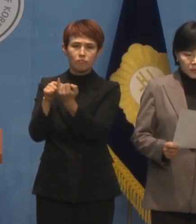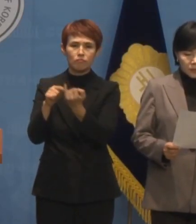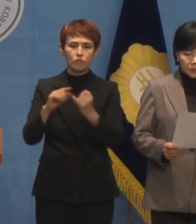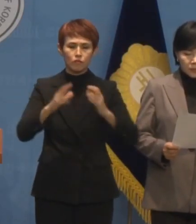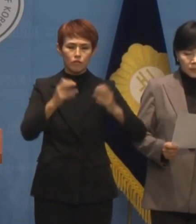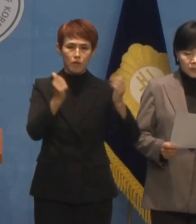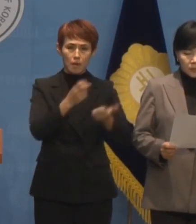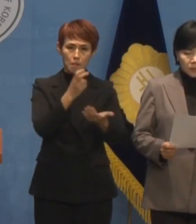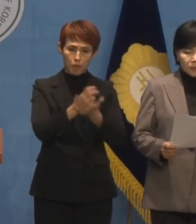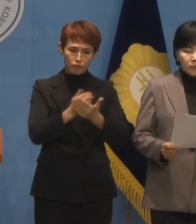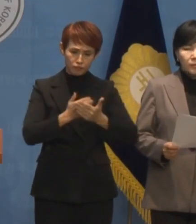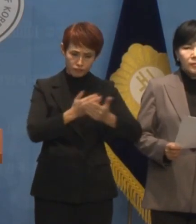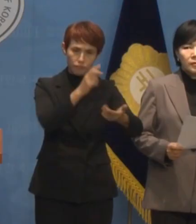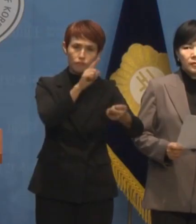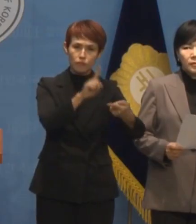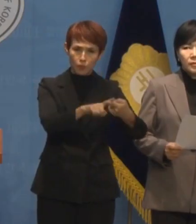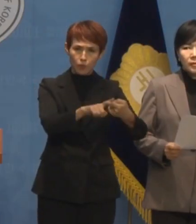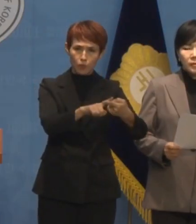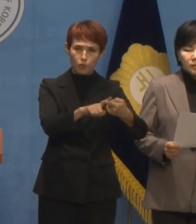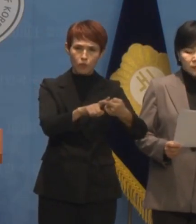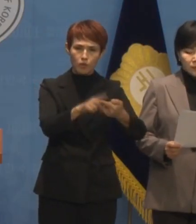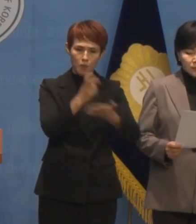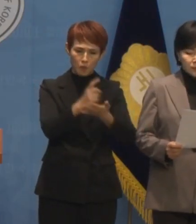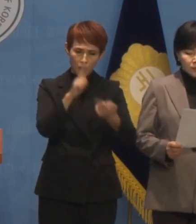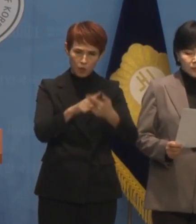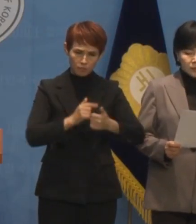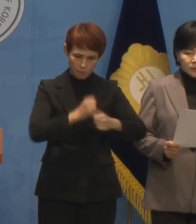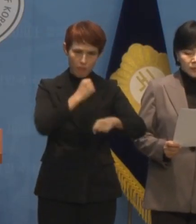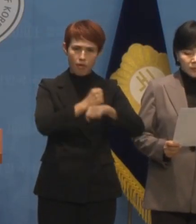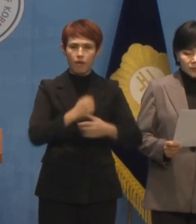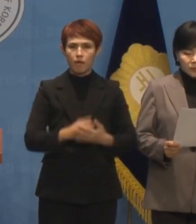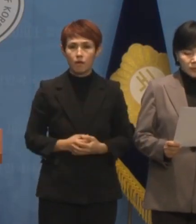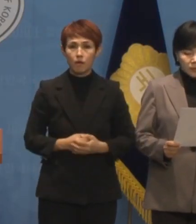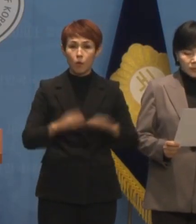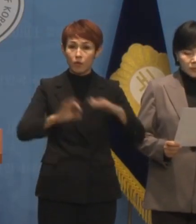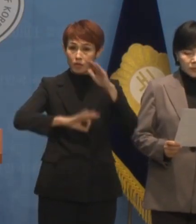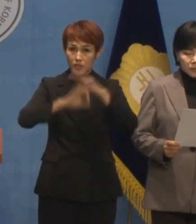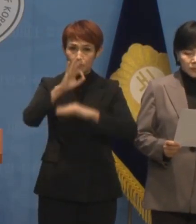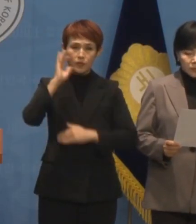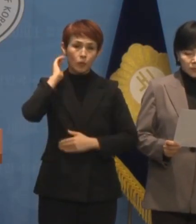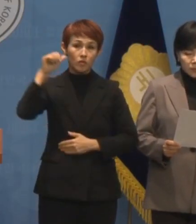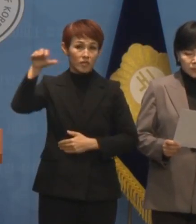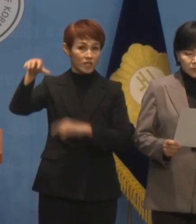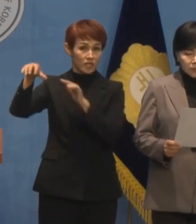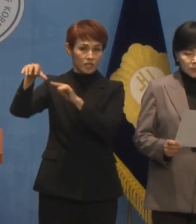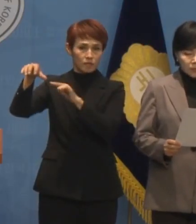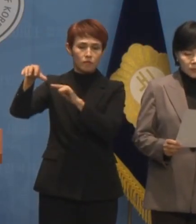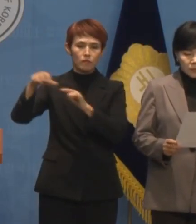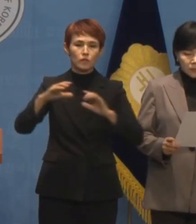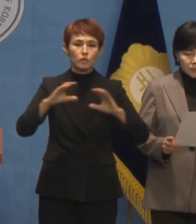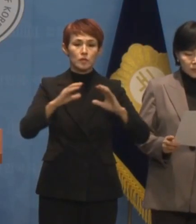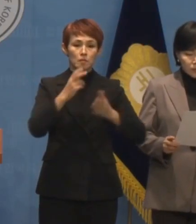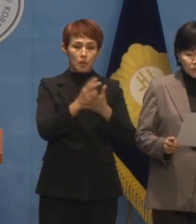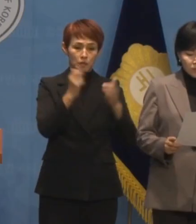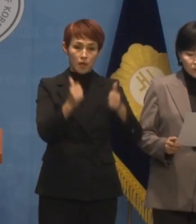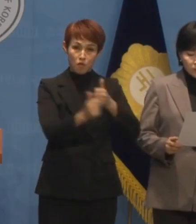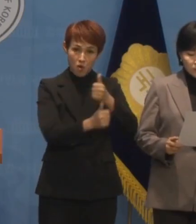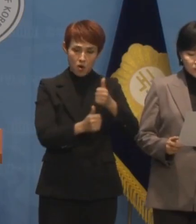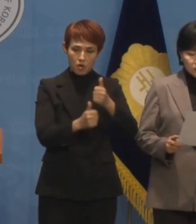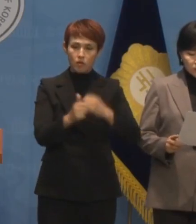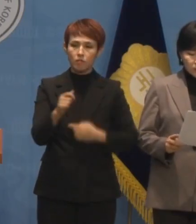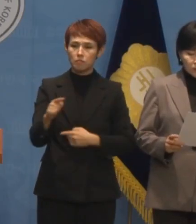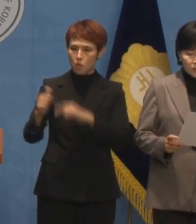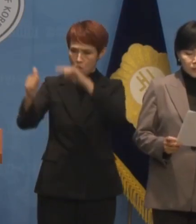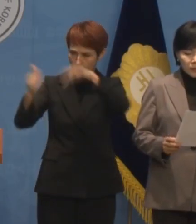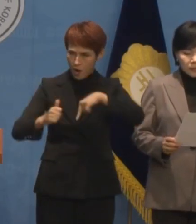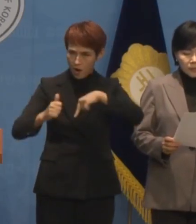증언감정법 절차대로 법적 조치하겠습니다. 오늘 오전 대통령실은 국회 법사위의 동행명령장 발부에